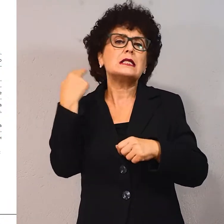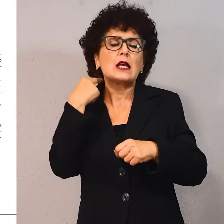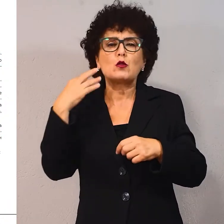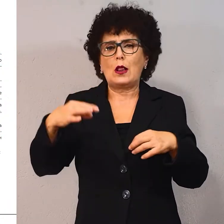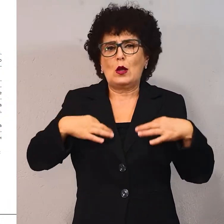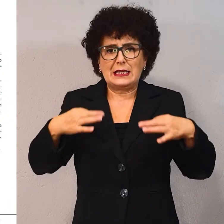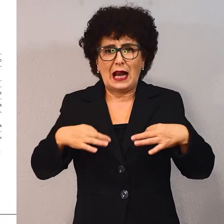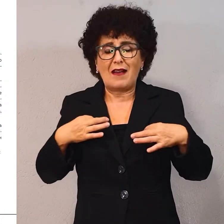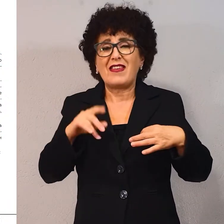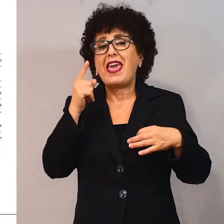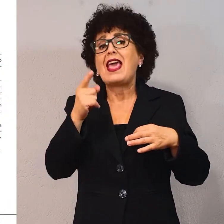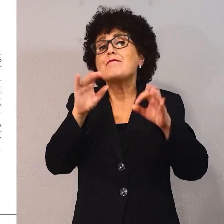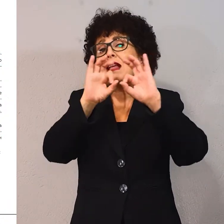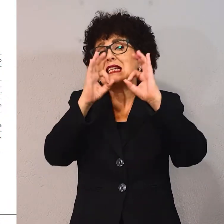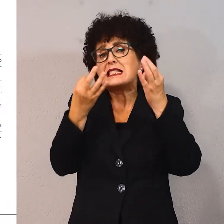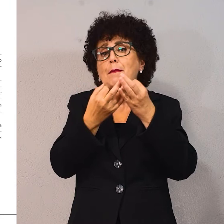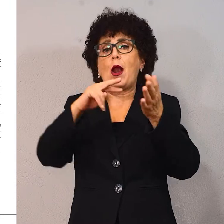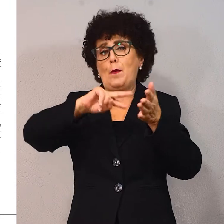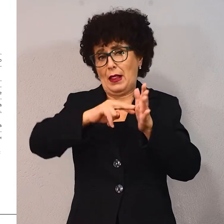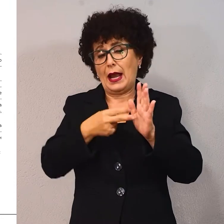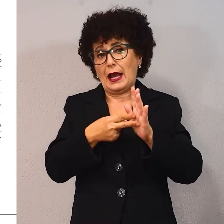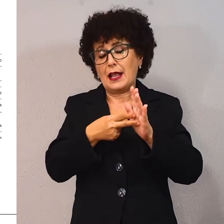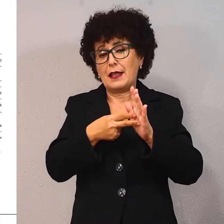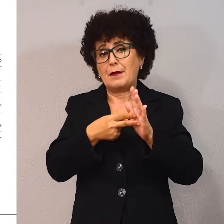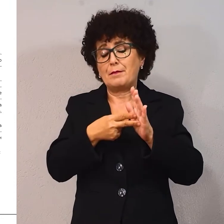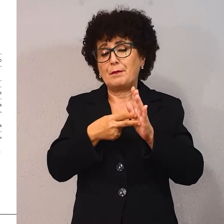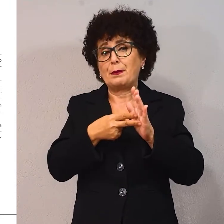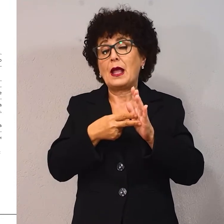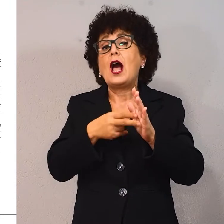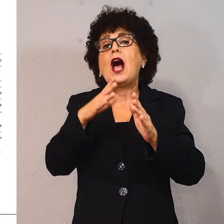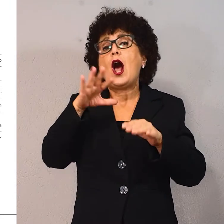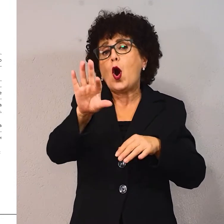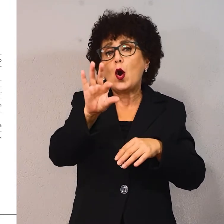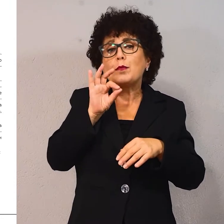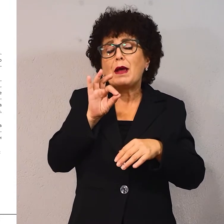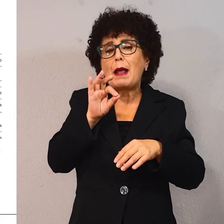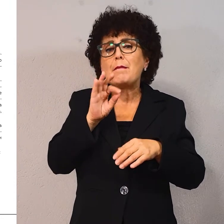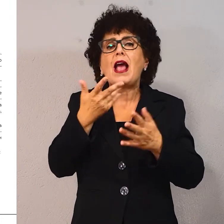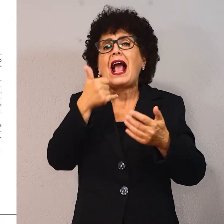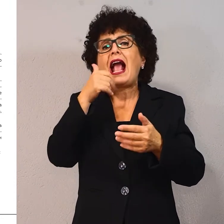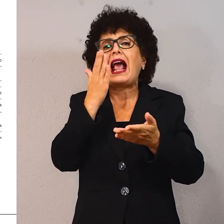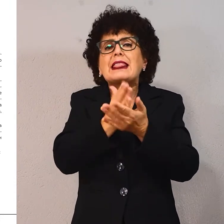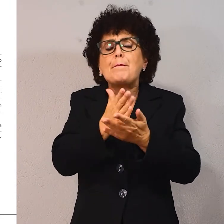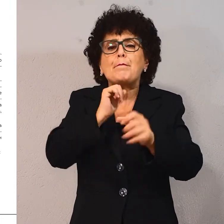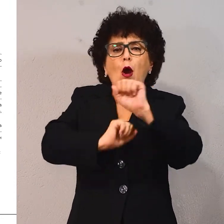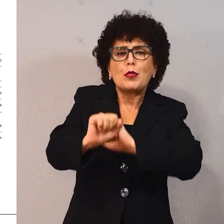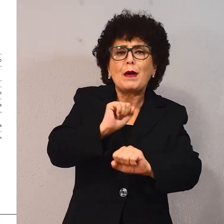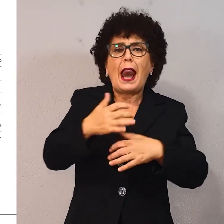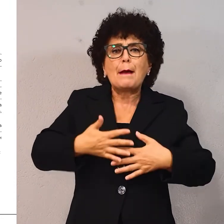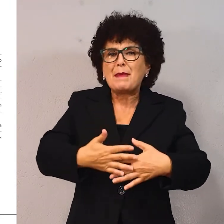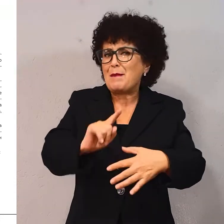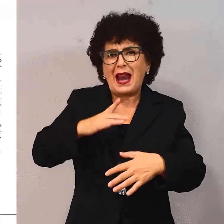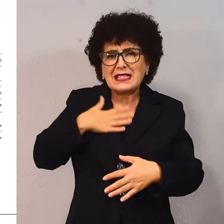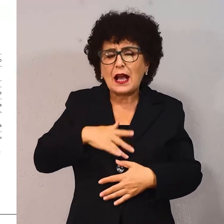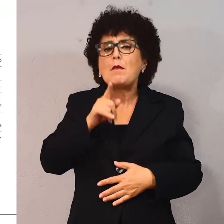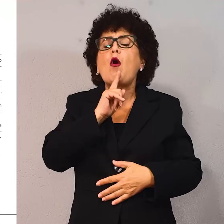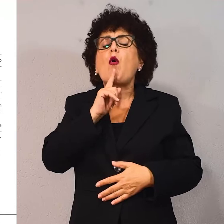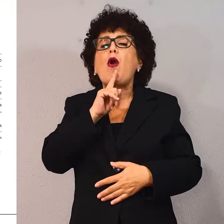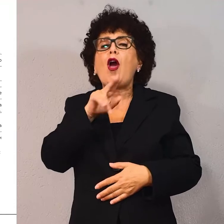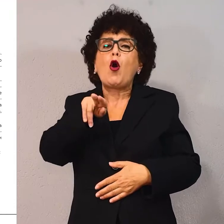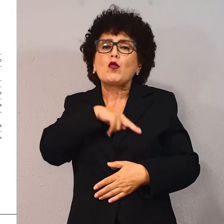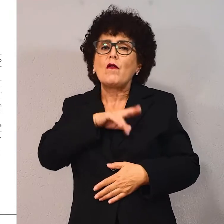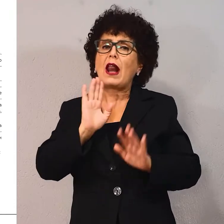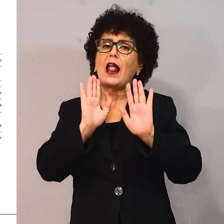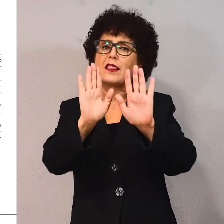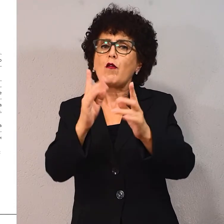сексуалното здравје е семејното планирање, односно одбирањето на контрацептивен метод кој е соодветен за